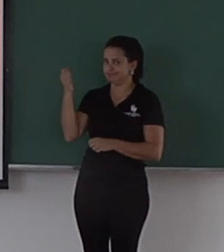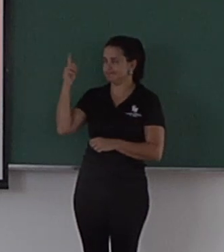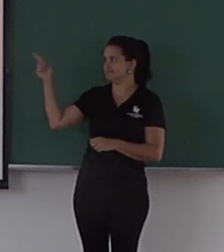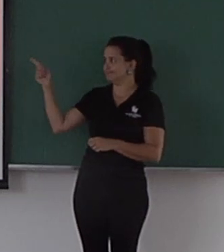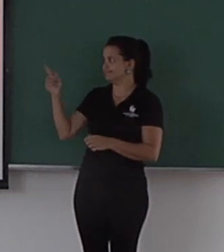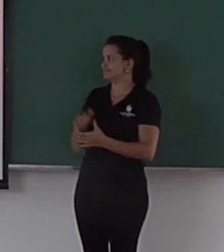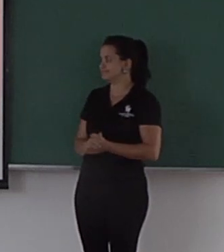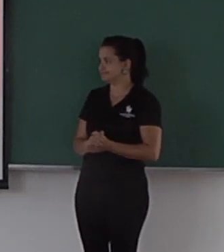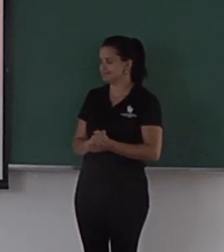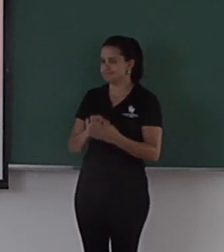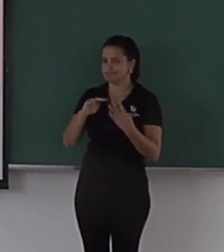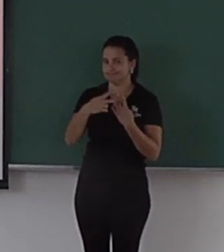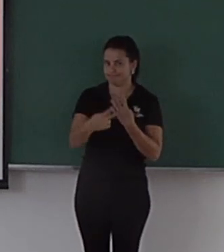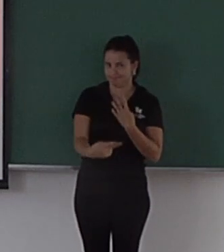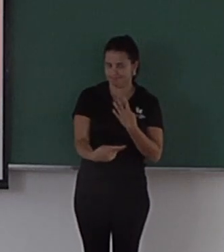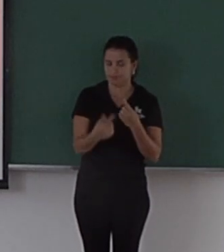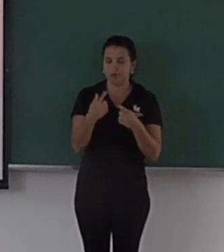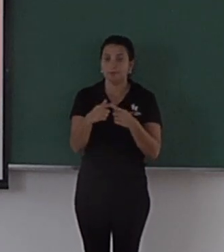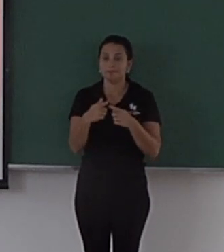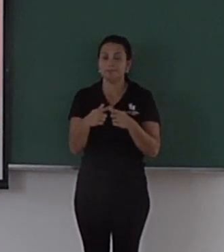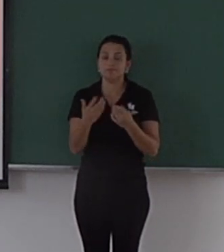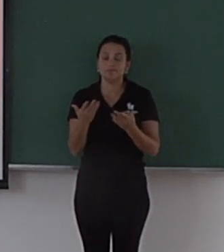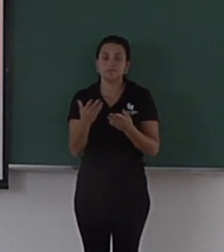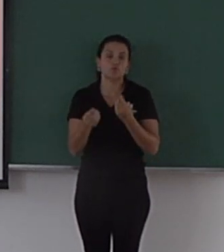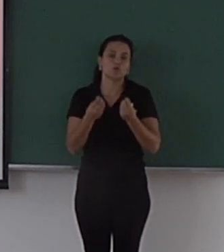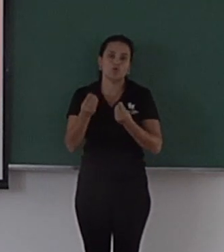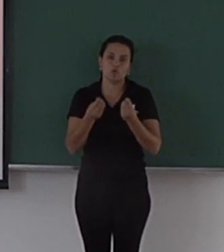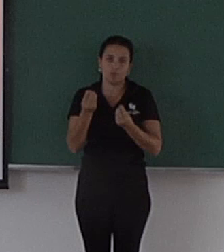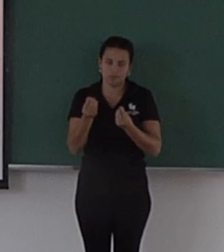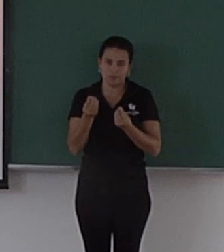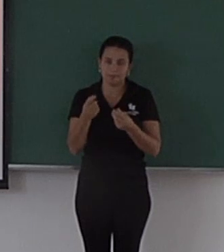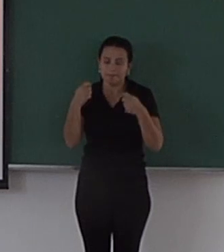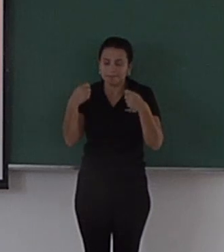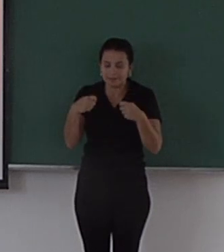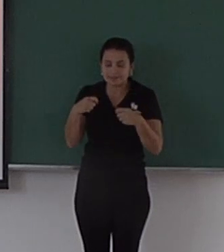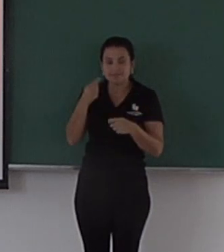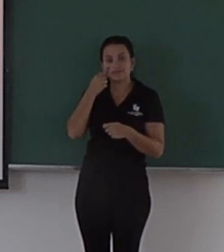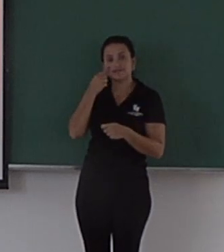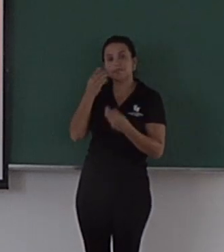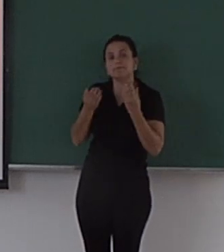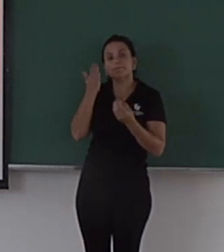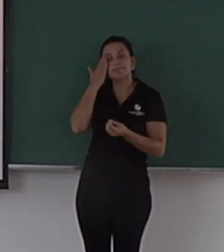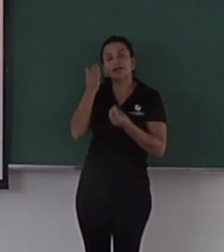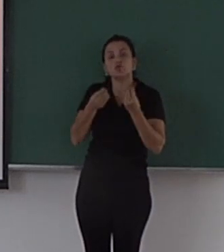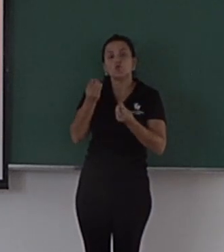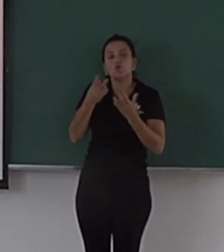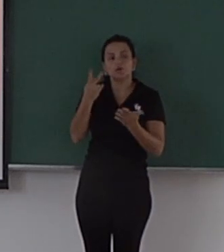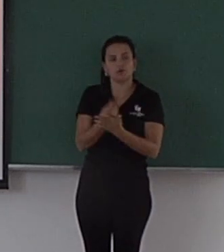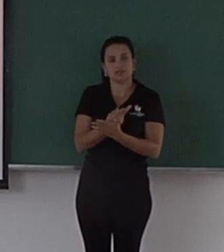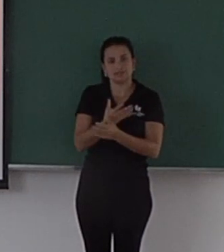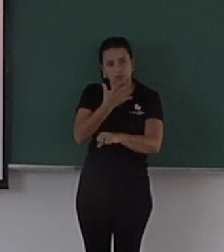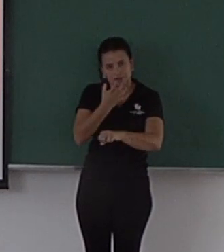Claro, primeiro com o agente, né, um agente que é muito tóxico, muito agressivo, e outros agentes que ficam